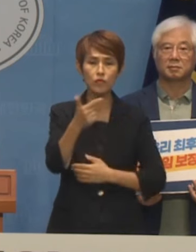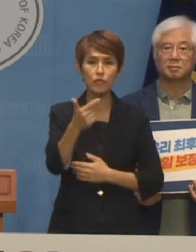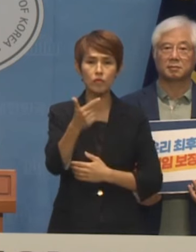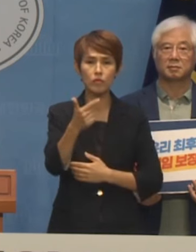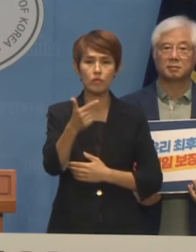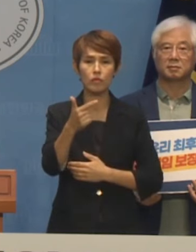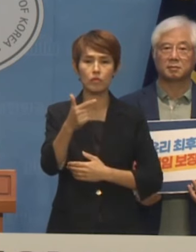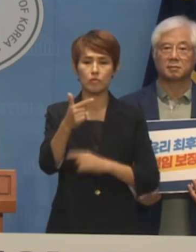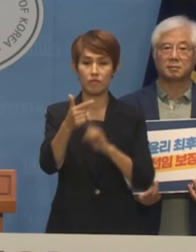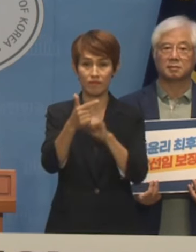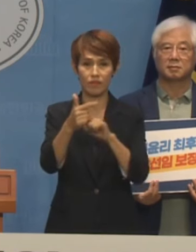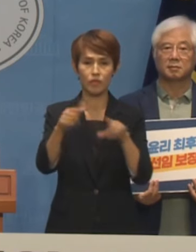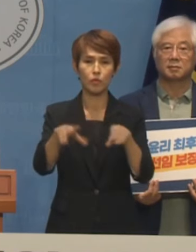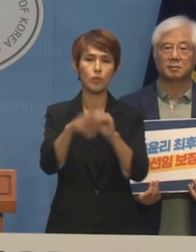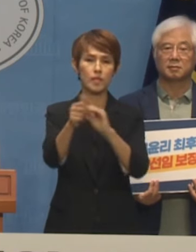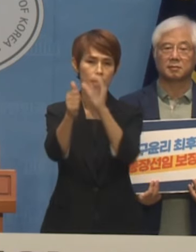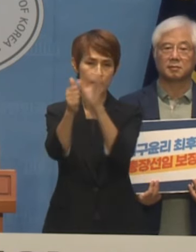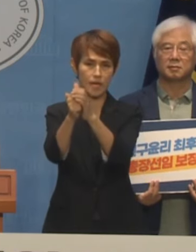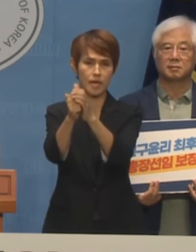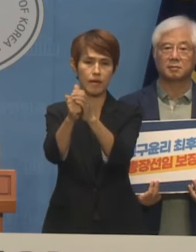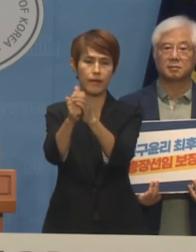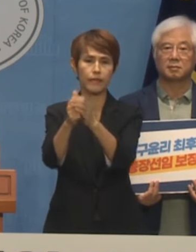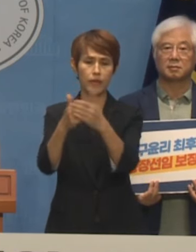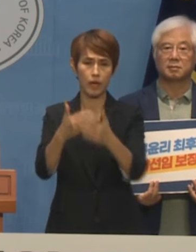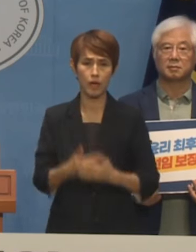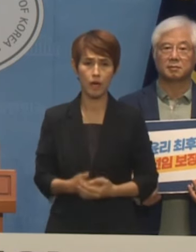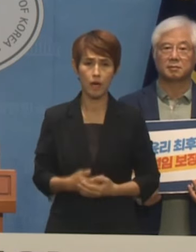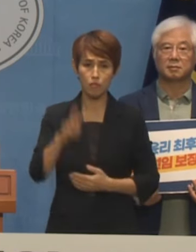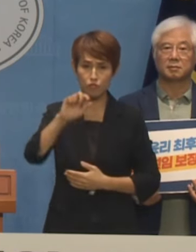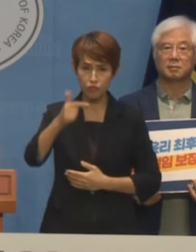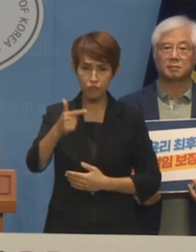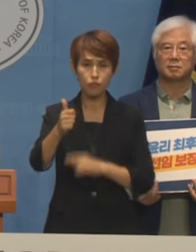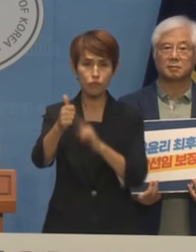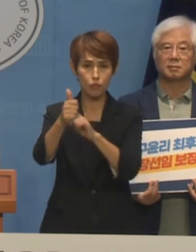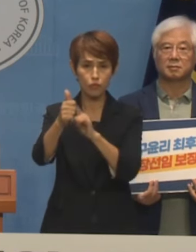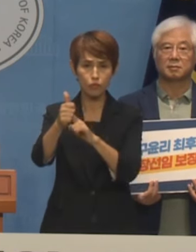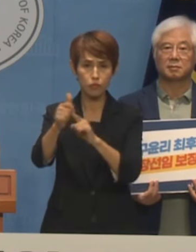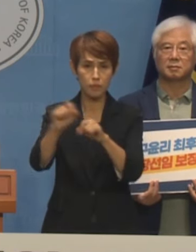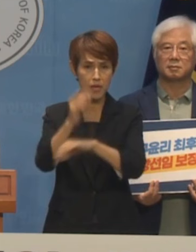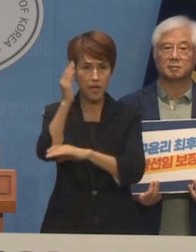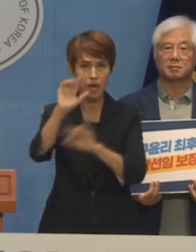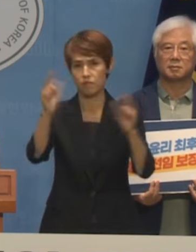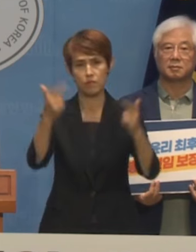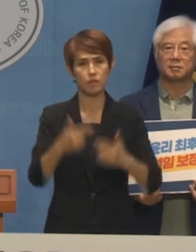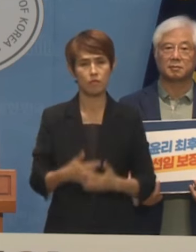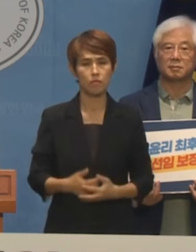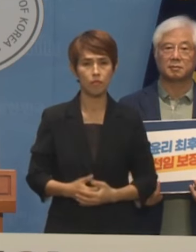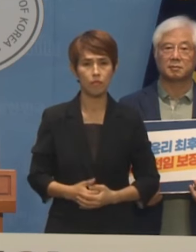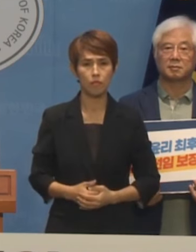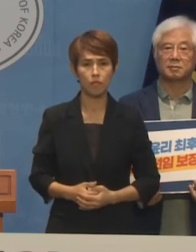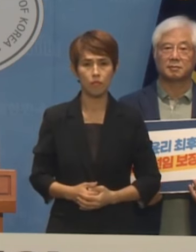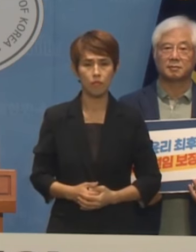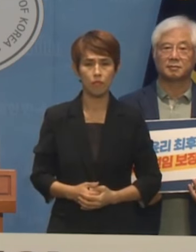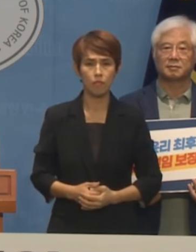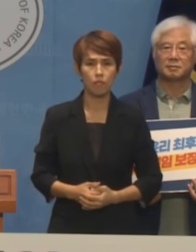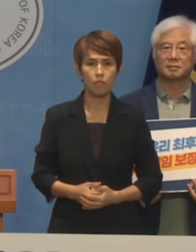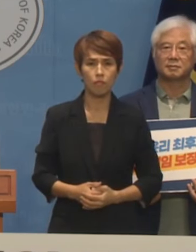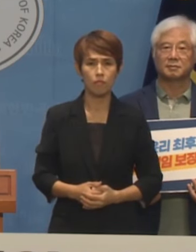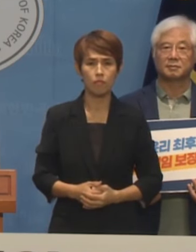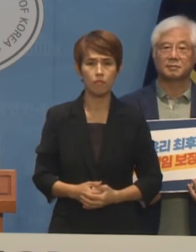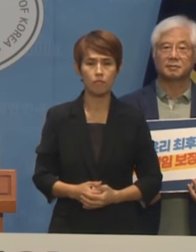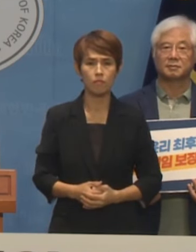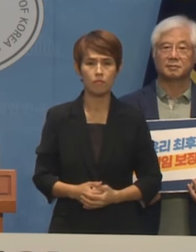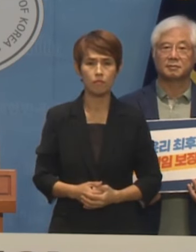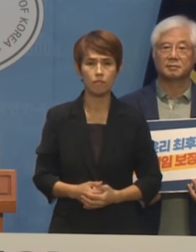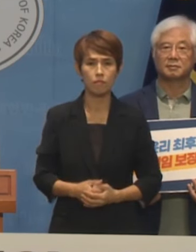선출로 이어졌습니다. 문시연 교수가 특별한 이야기를 한 것은 아닙니다. 늦어질 대로